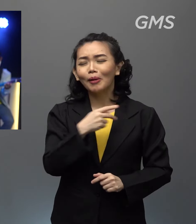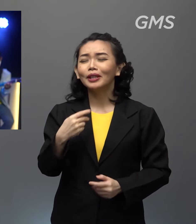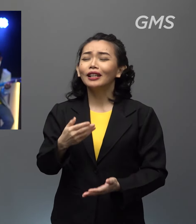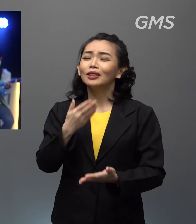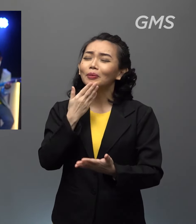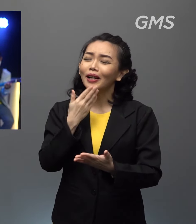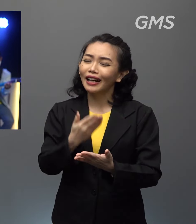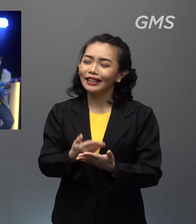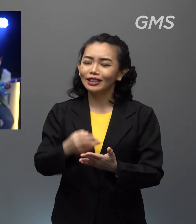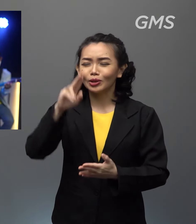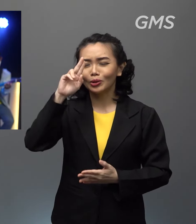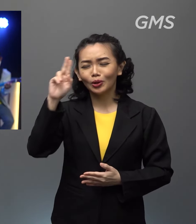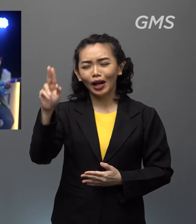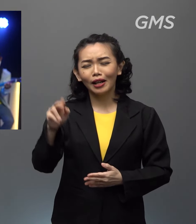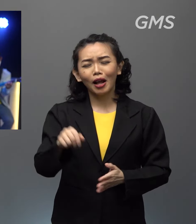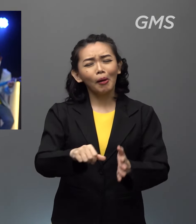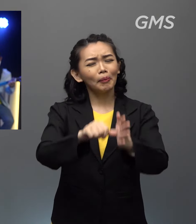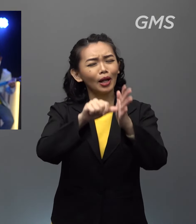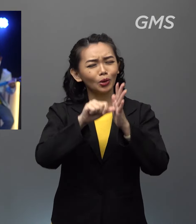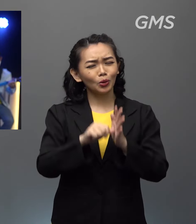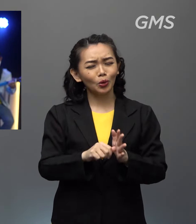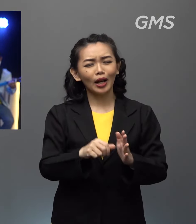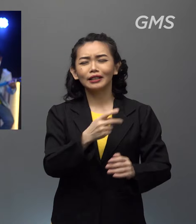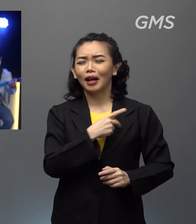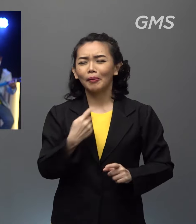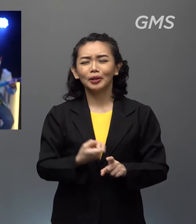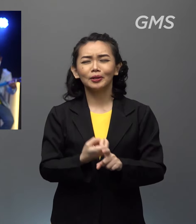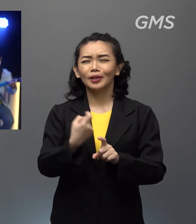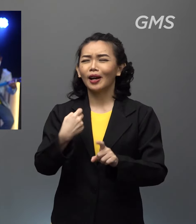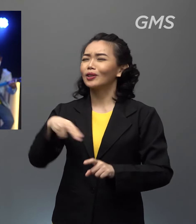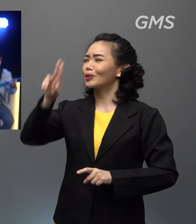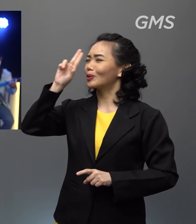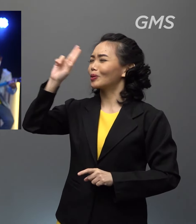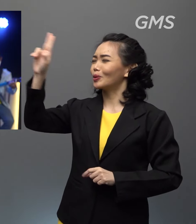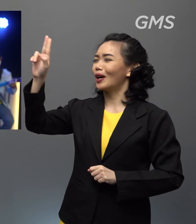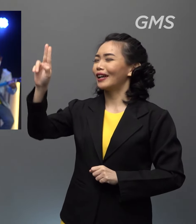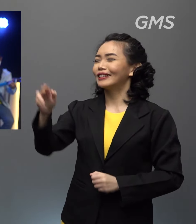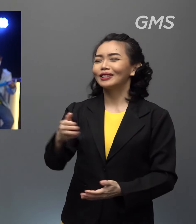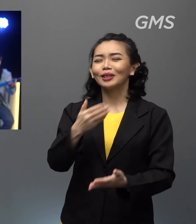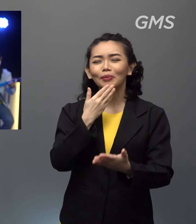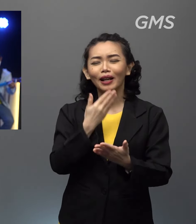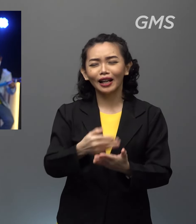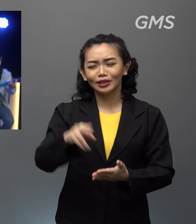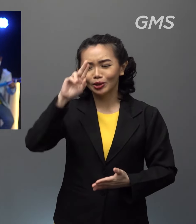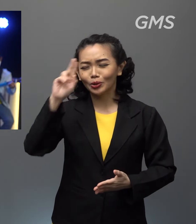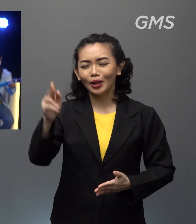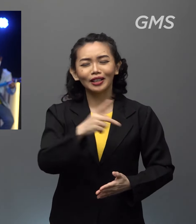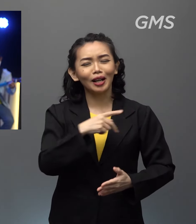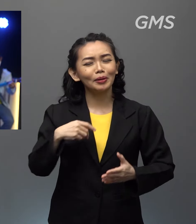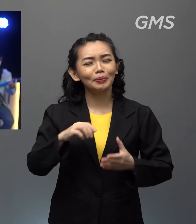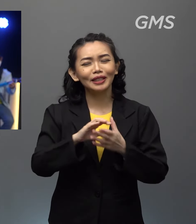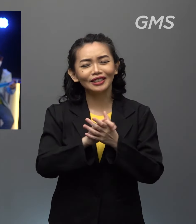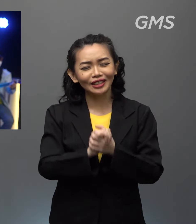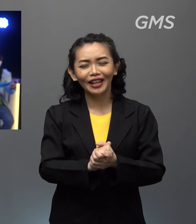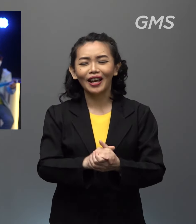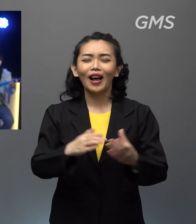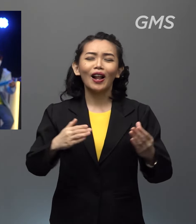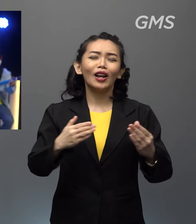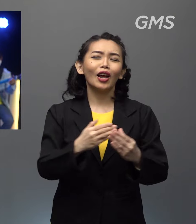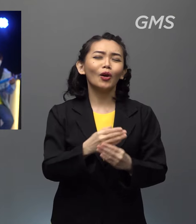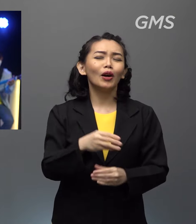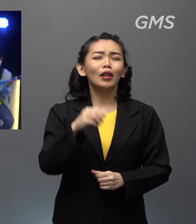tahu pertolongan kami ada dalam Engkau. Engkau lah kekuatan kami. Terima kasih Tuhan, kami percaya perjamuan kudus ini. Kami kembali